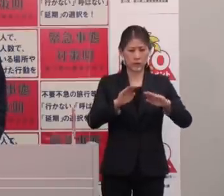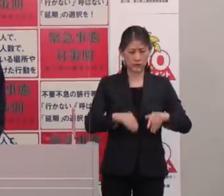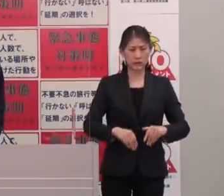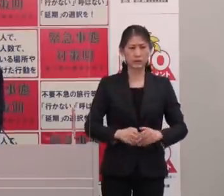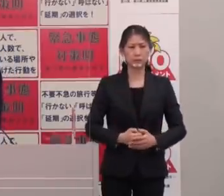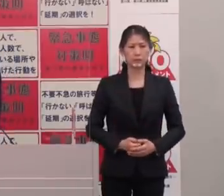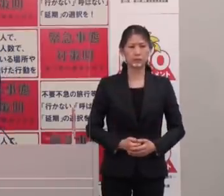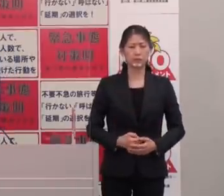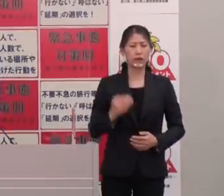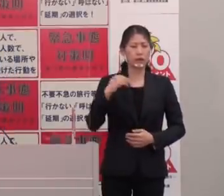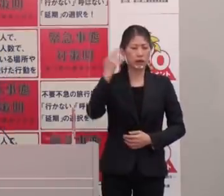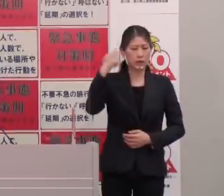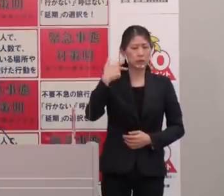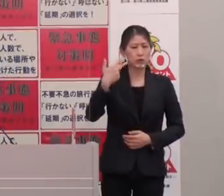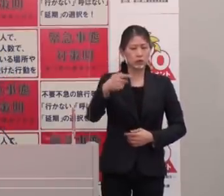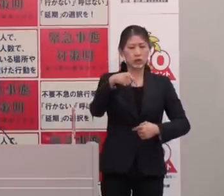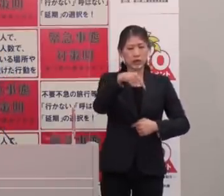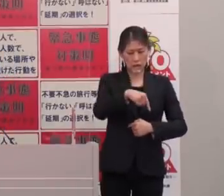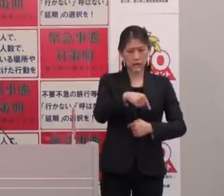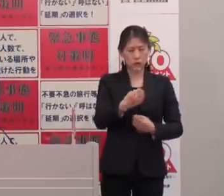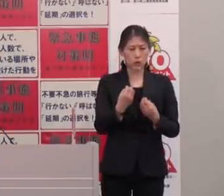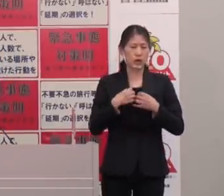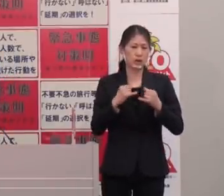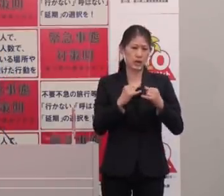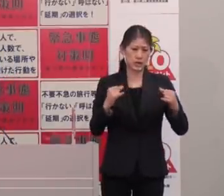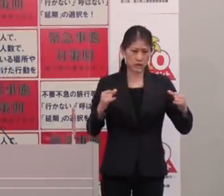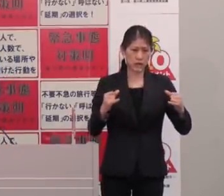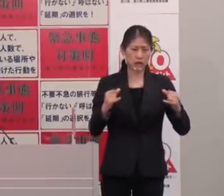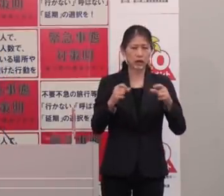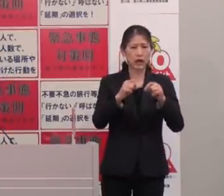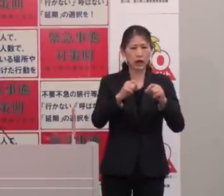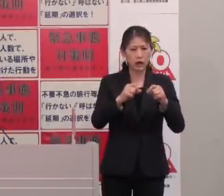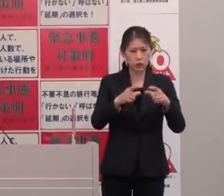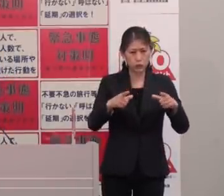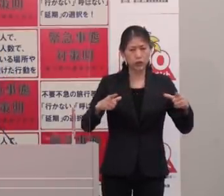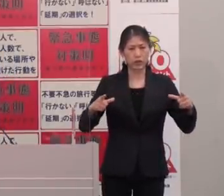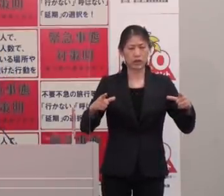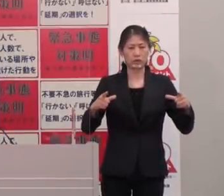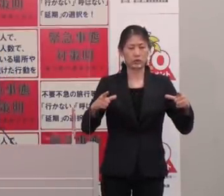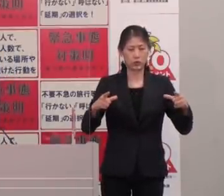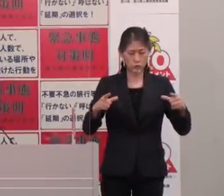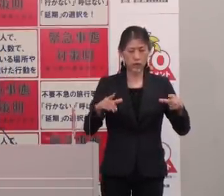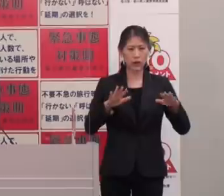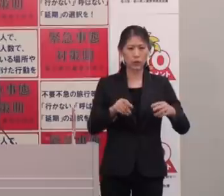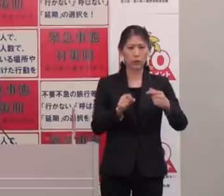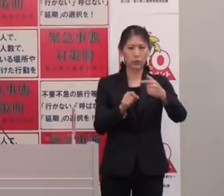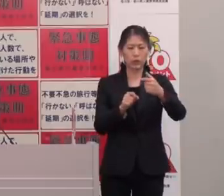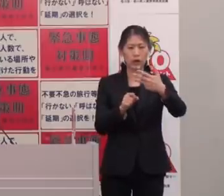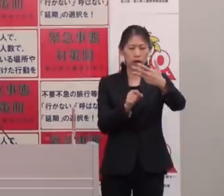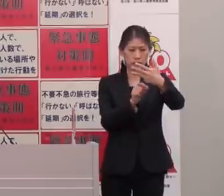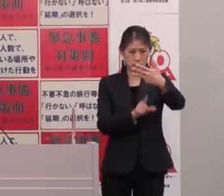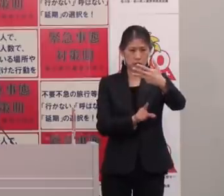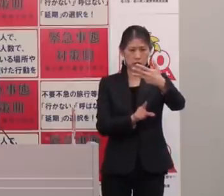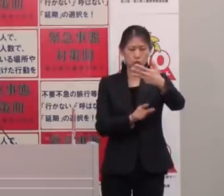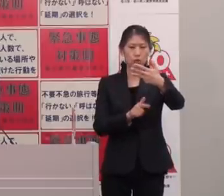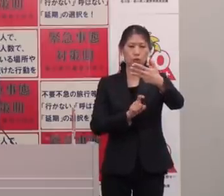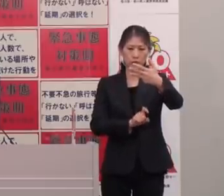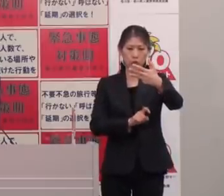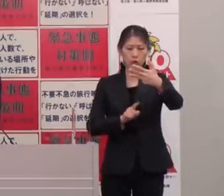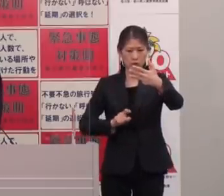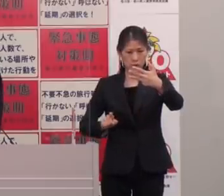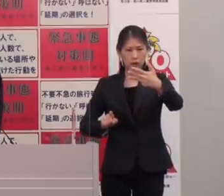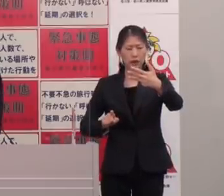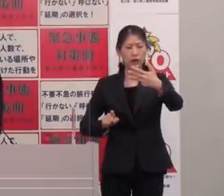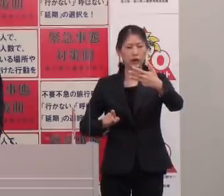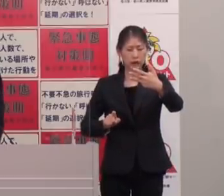する中、高松市内の感染者の割合が非常に高かったことから、今月7日から20日までの間、高松市内の飲食店に